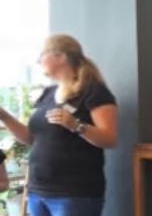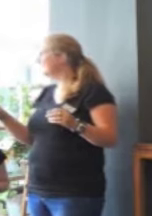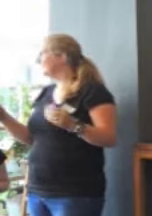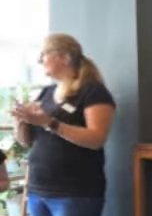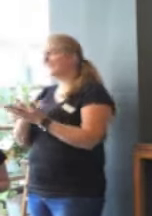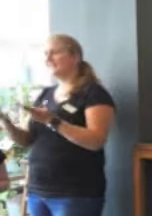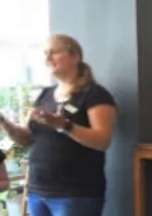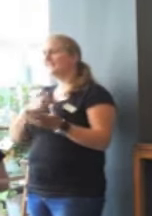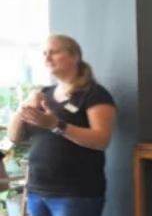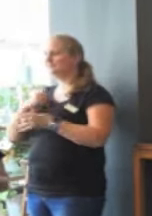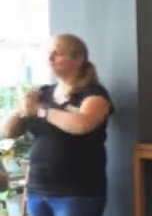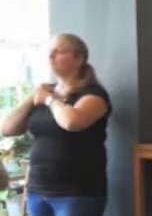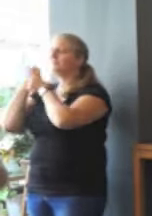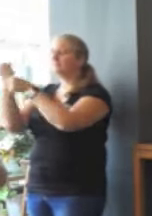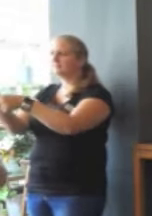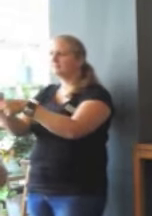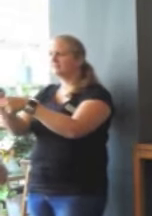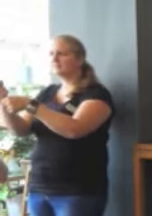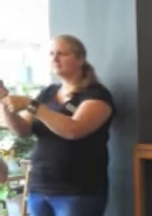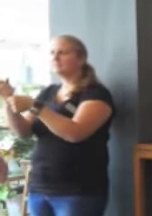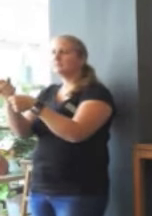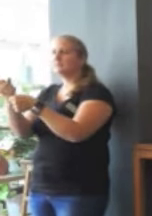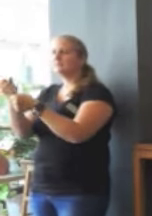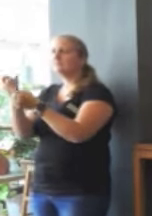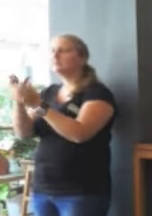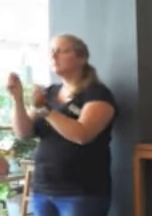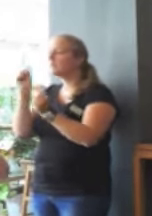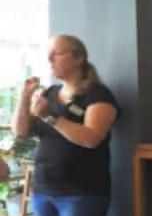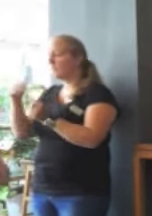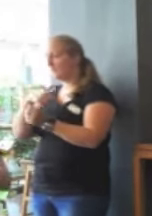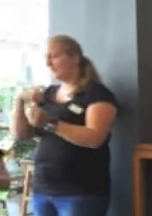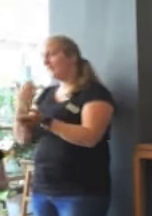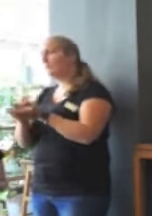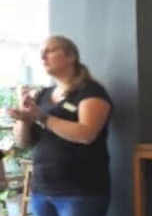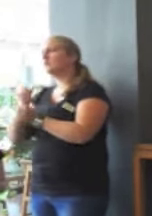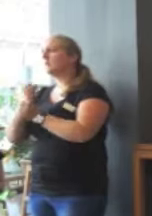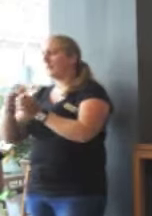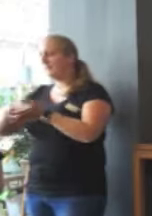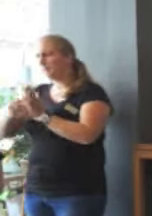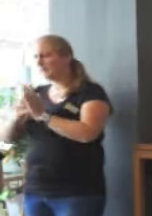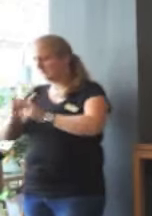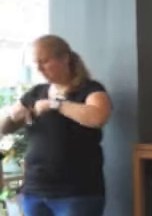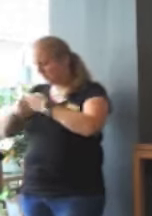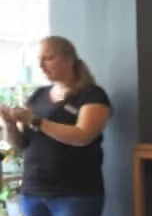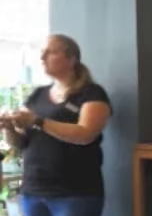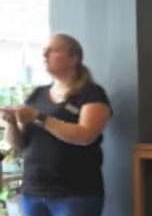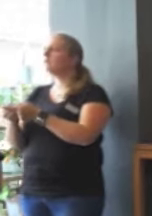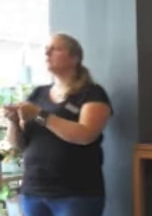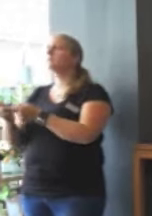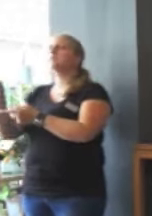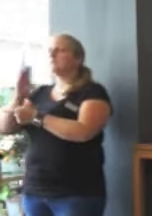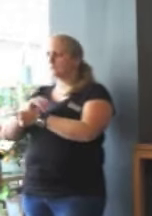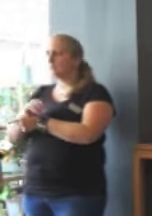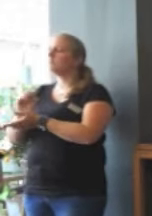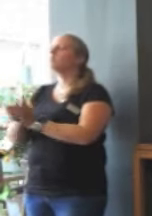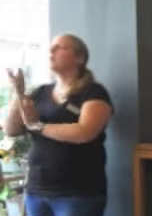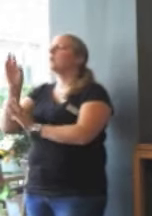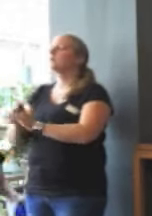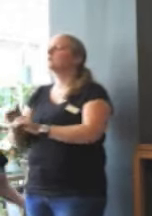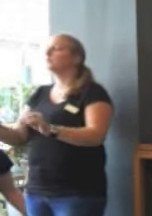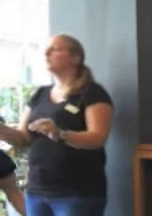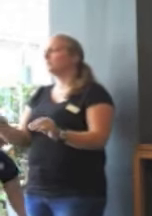vidare. Men genom att jobba vidare i projekt och utveckla projekten så har resultaten trots